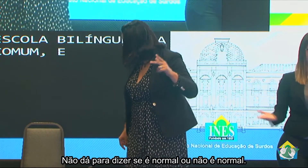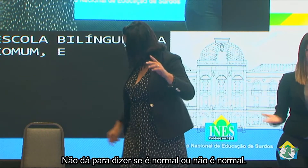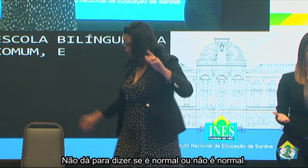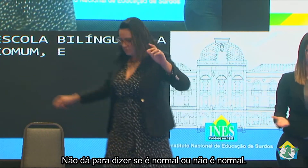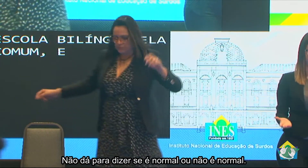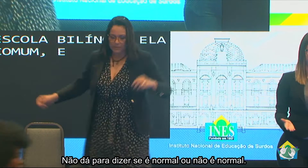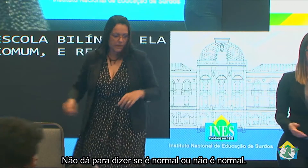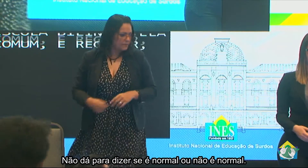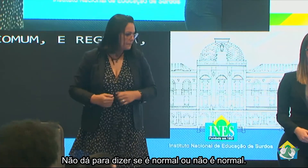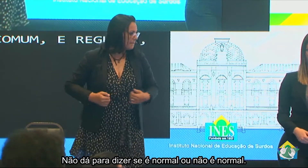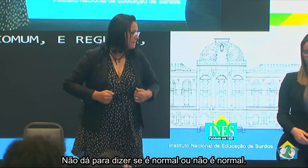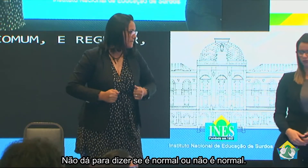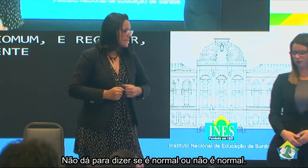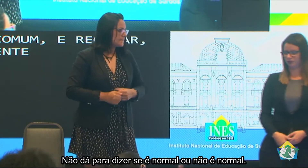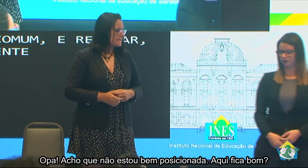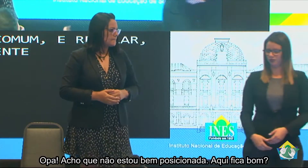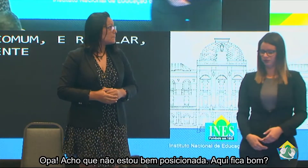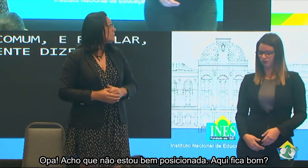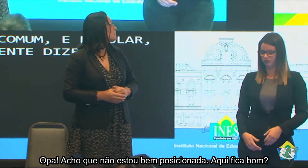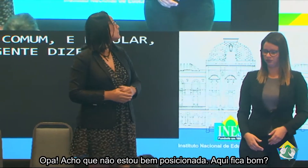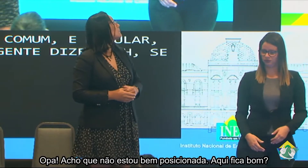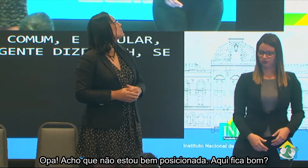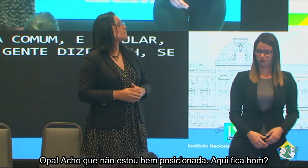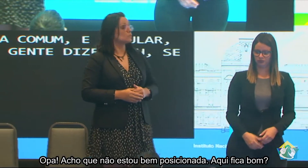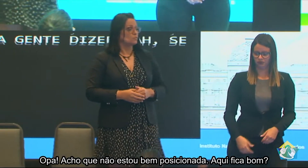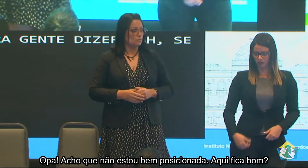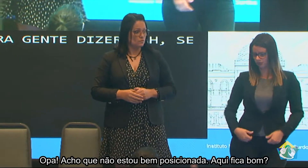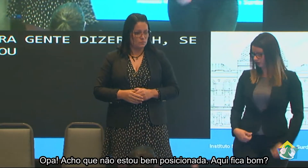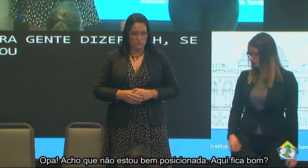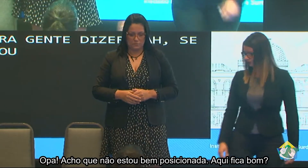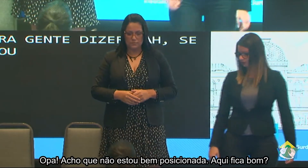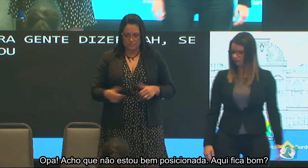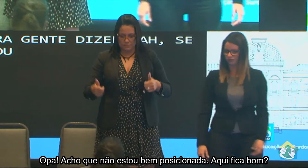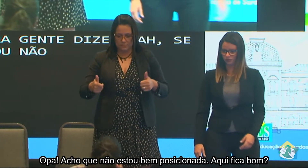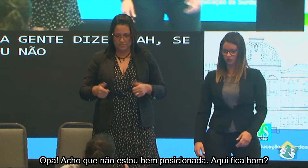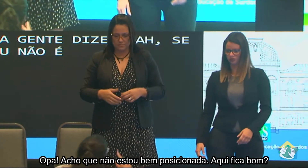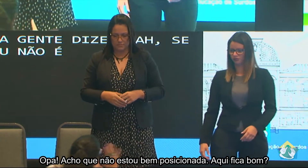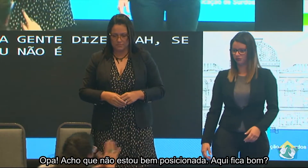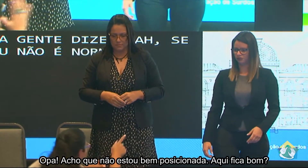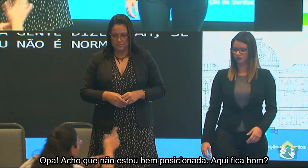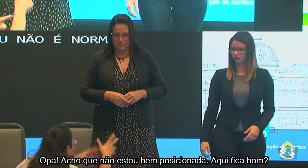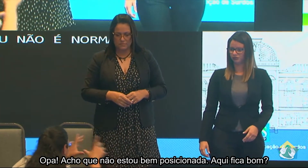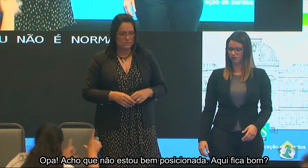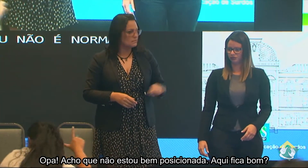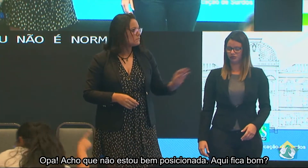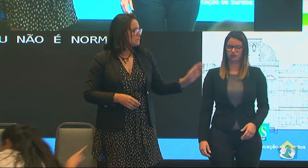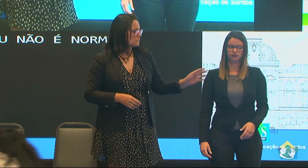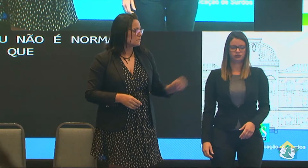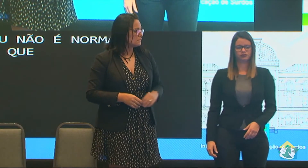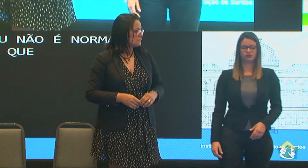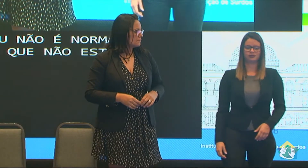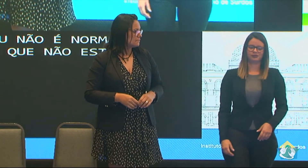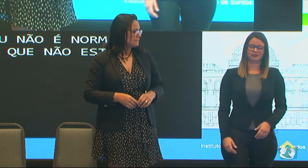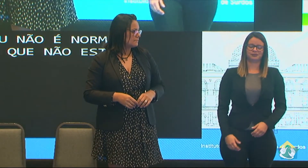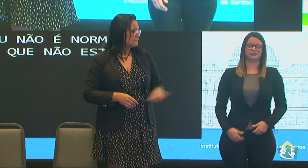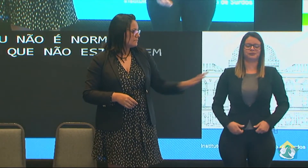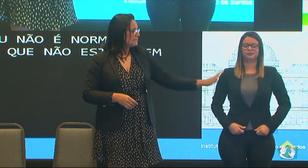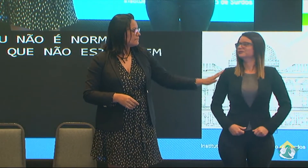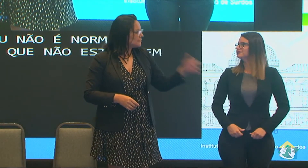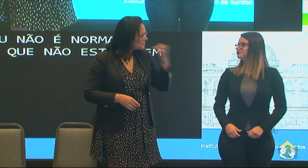se é normal ou não é normal. Opa, eu acho que não estou bem posicionada. Aqui fica bom?